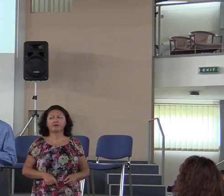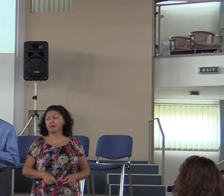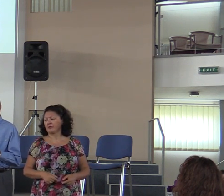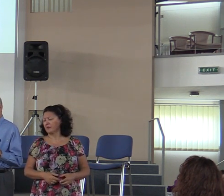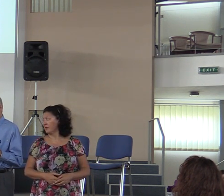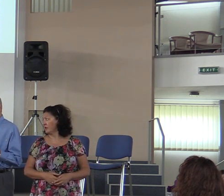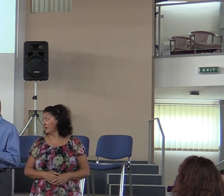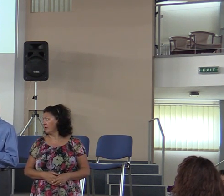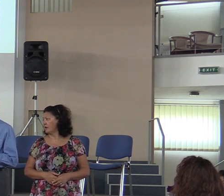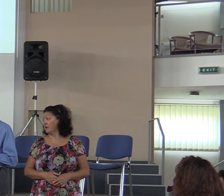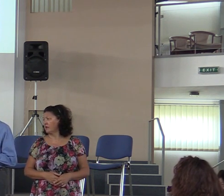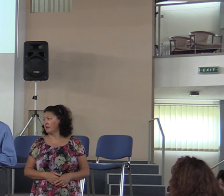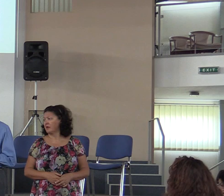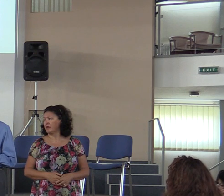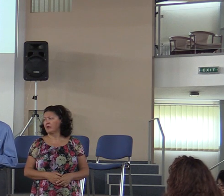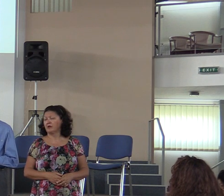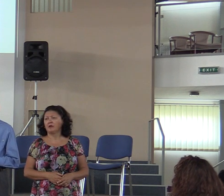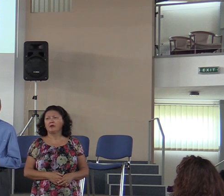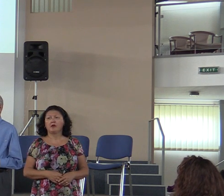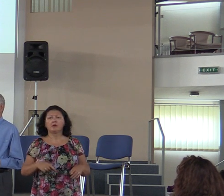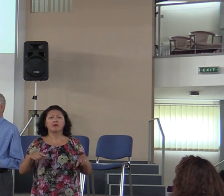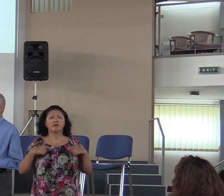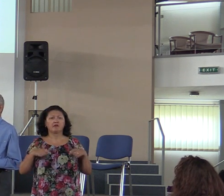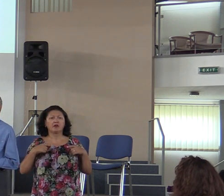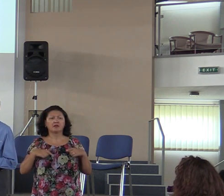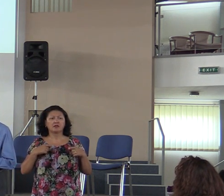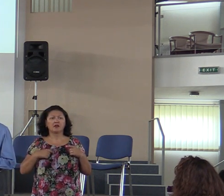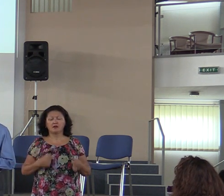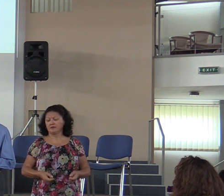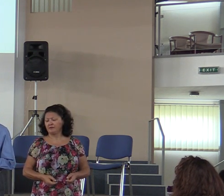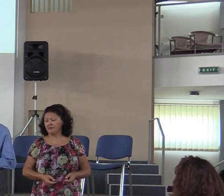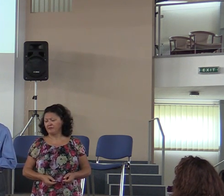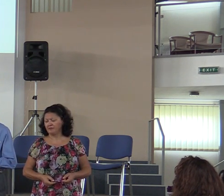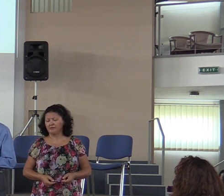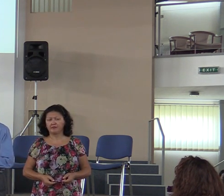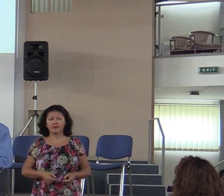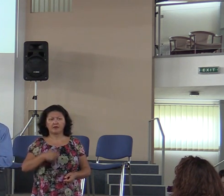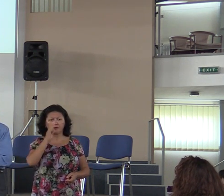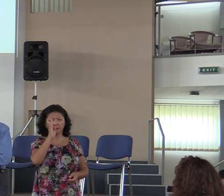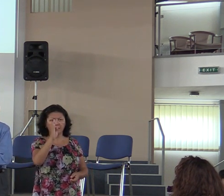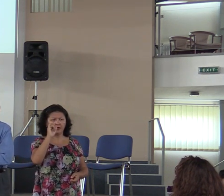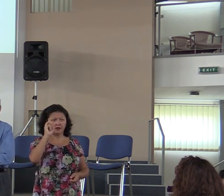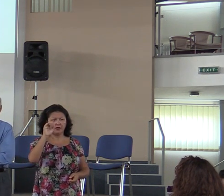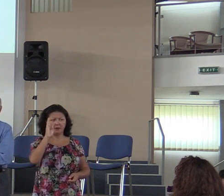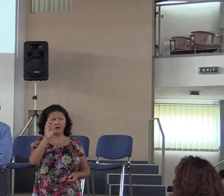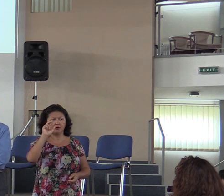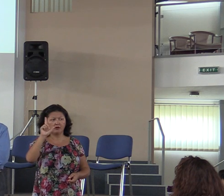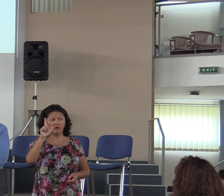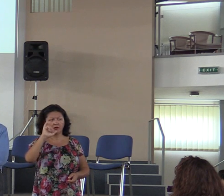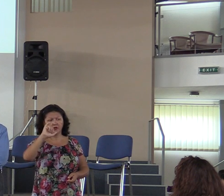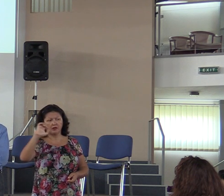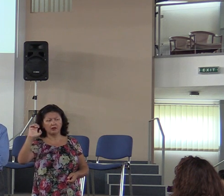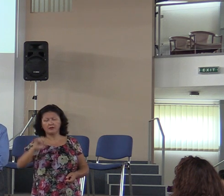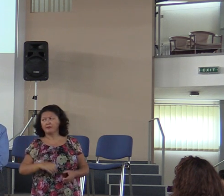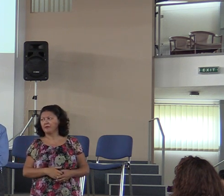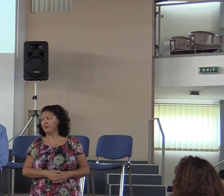vedere prin viața anumitor caractere biblice. I'd like to start with a man by the name of Isaiah. Aș vrea